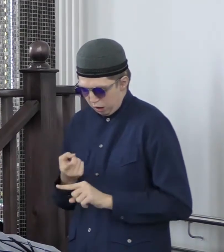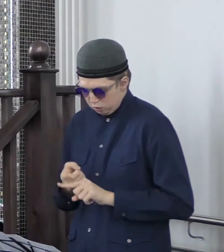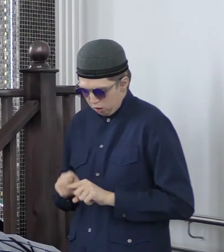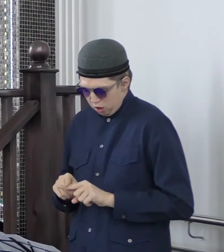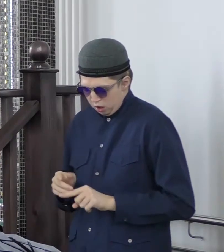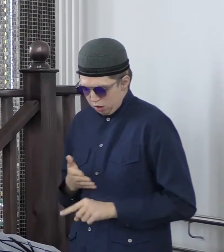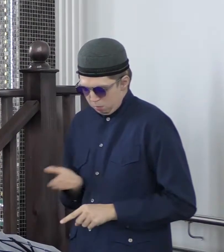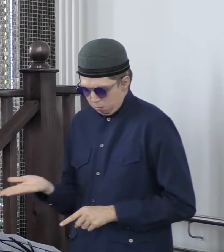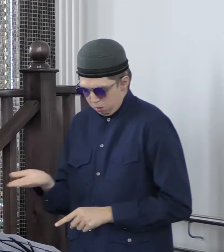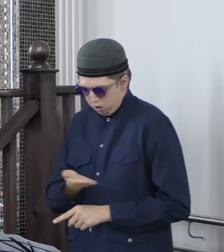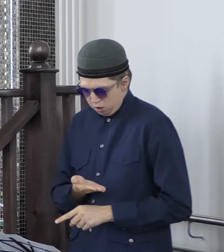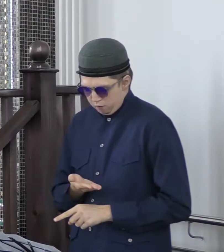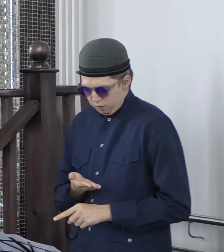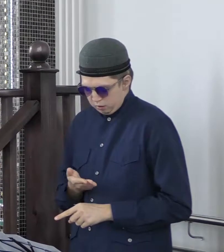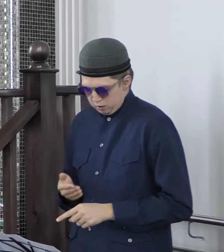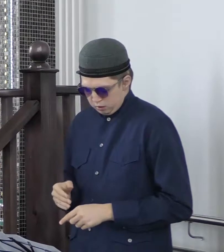боязнью,